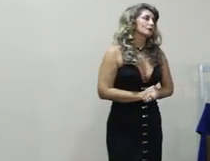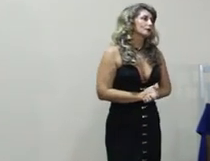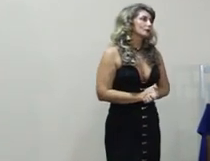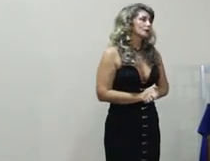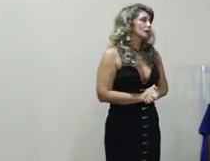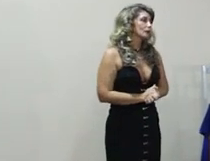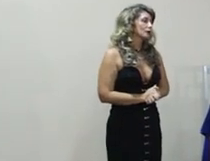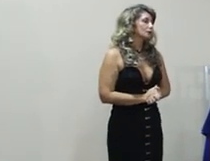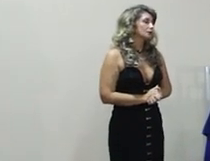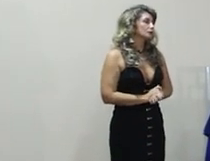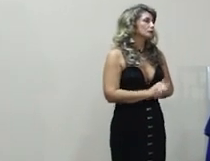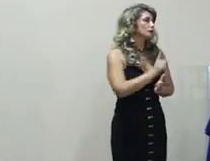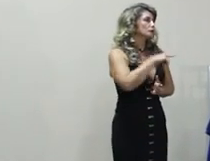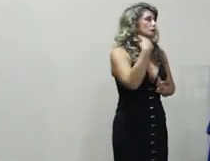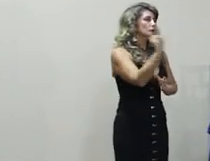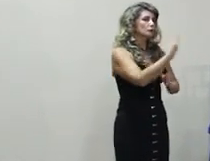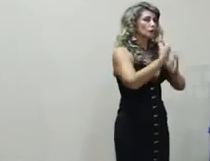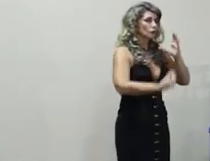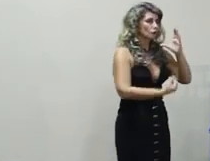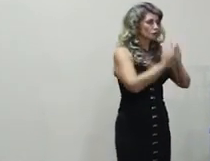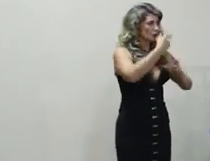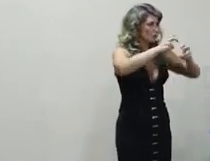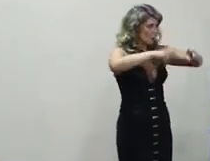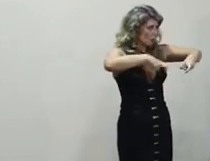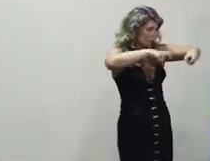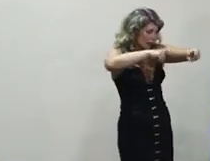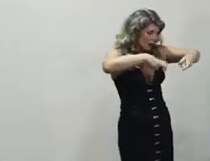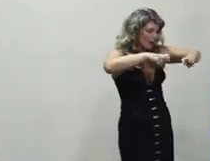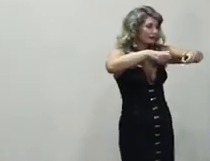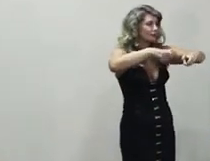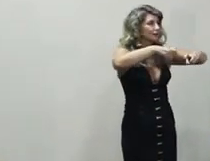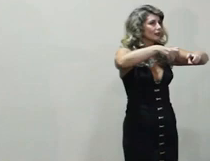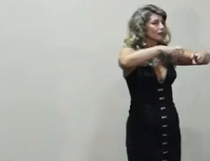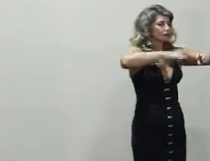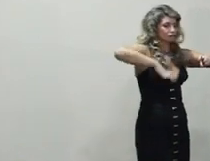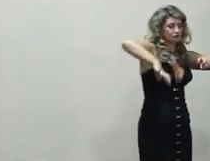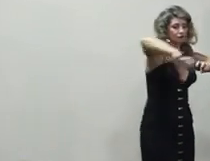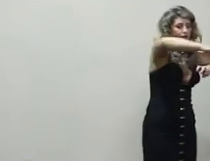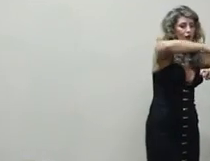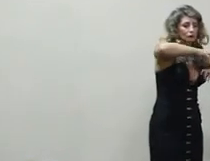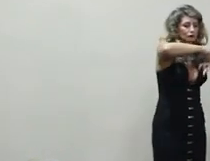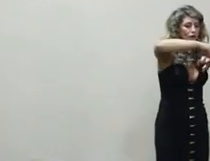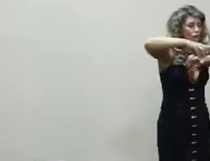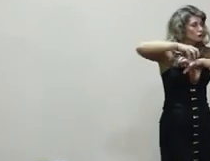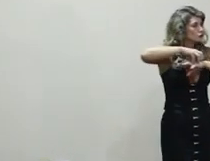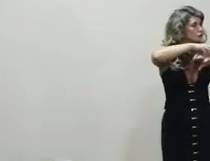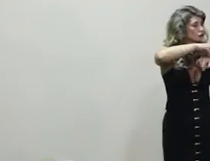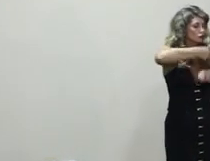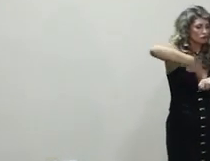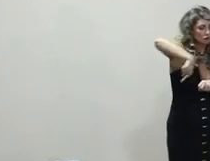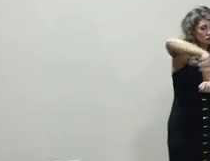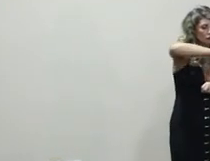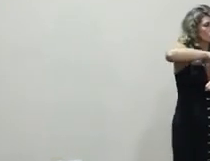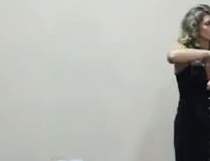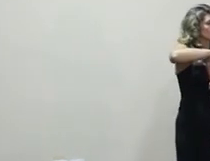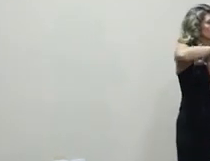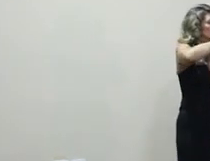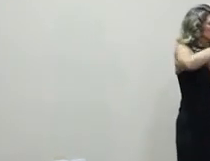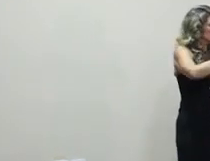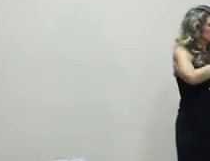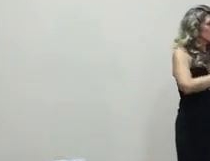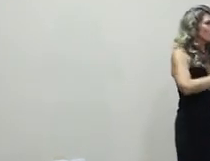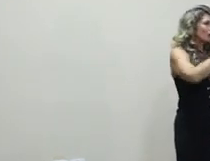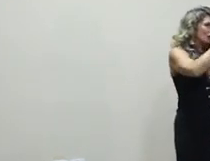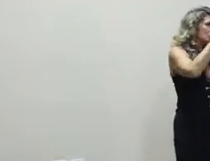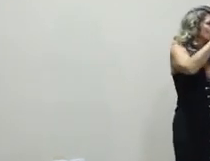E nós, então, criamos o parque ecoturístico em volta e o prédio